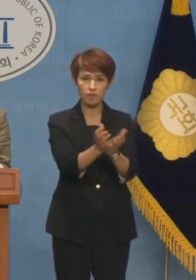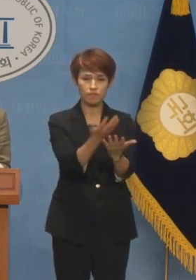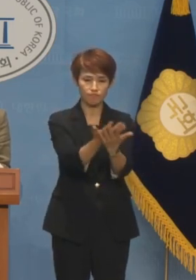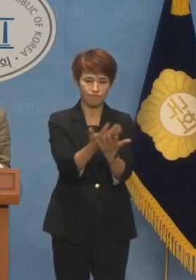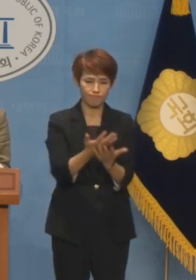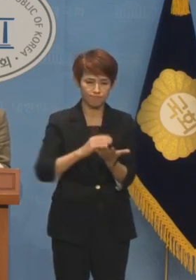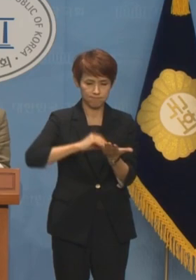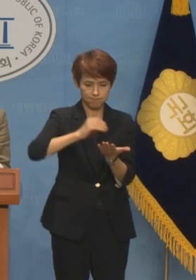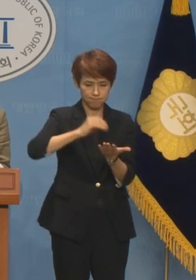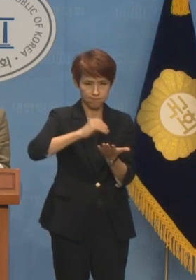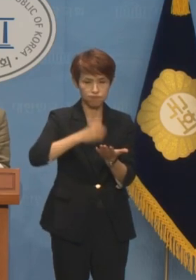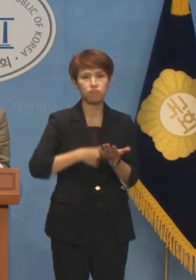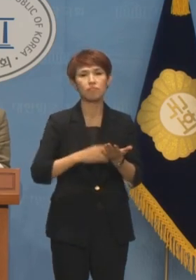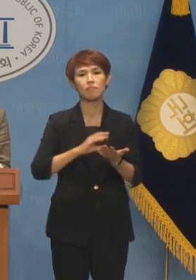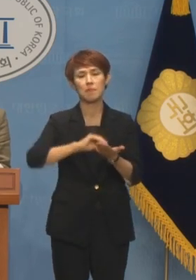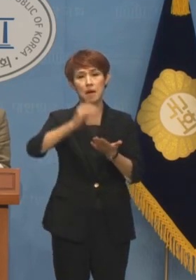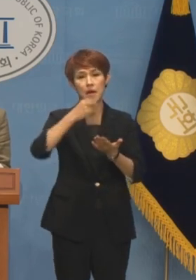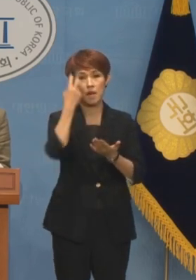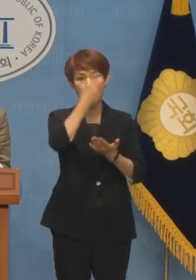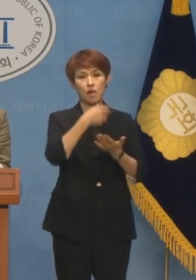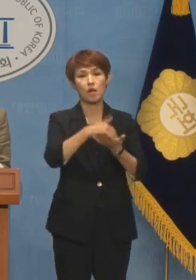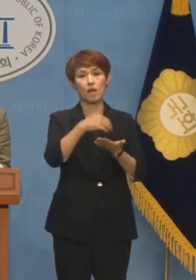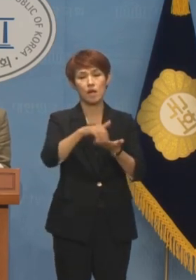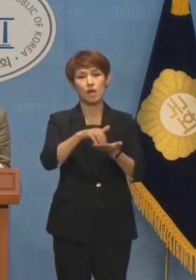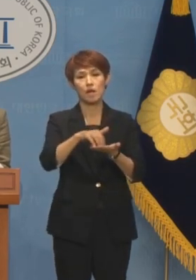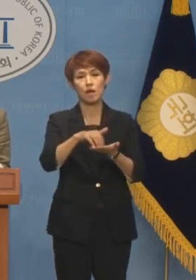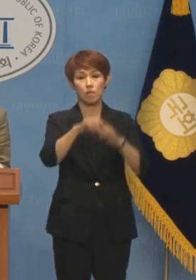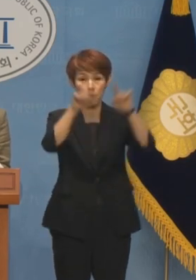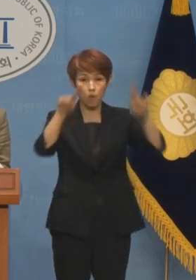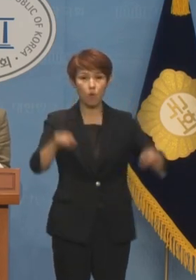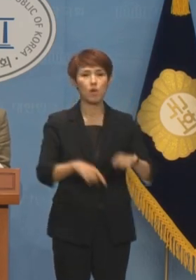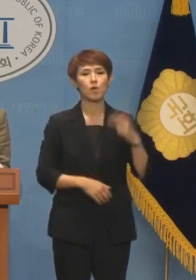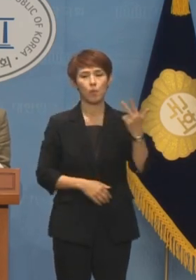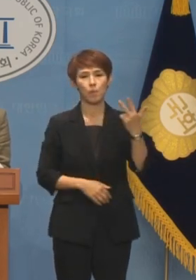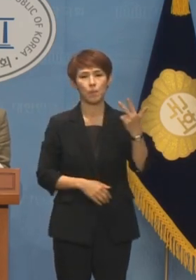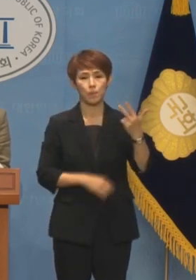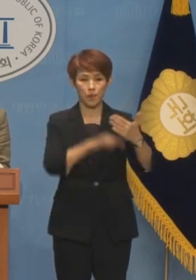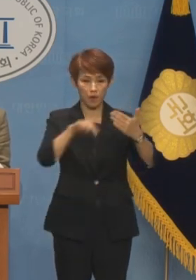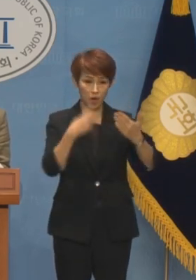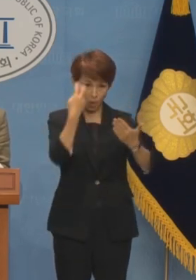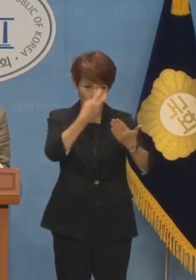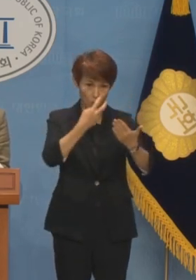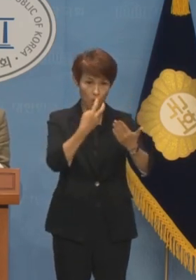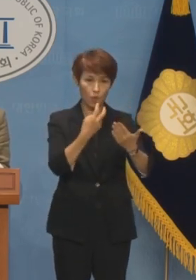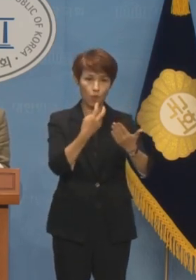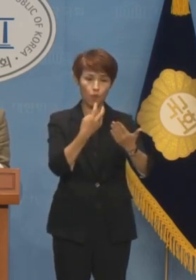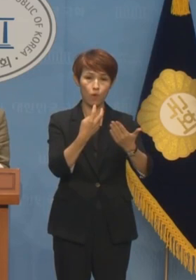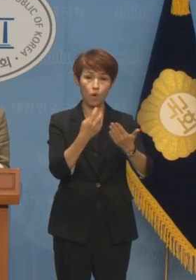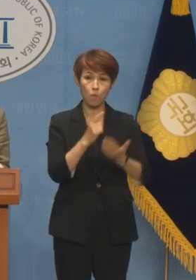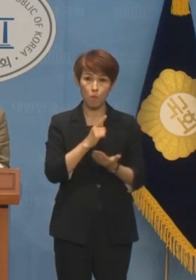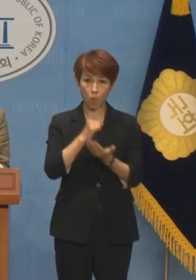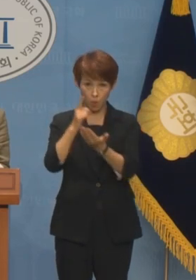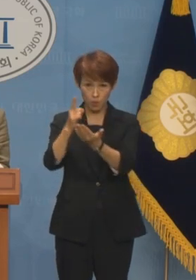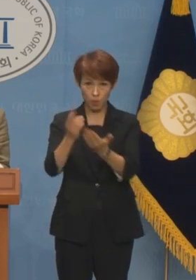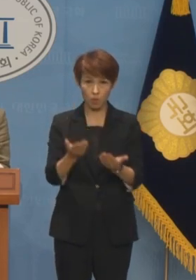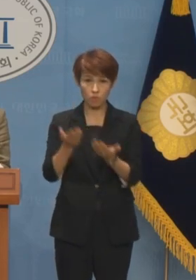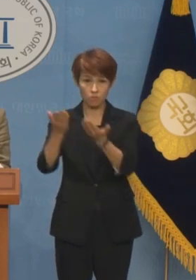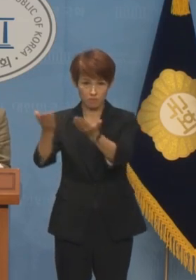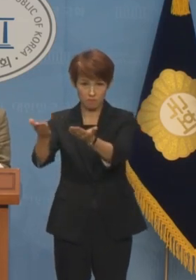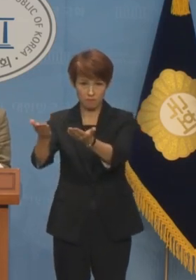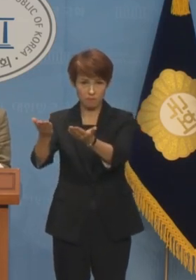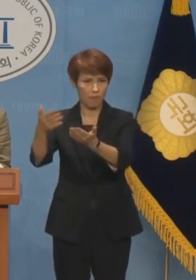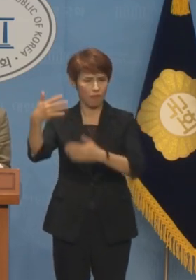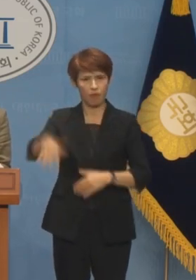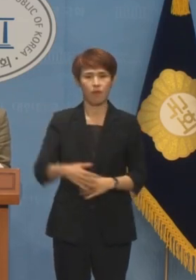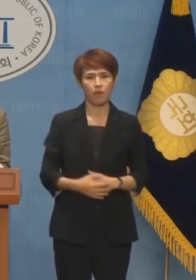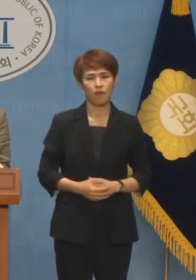검토 보고서를 작성하였고 어떤 이유에서인지 내부 검토 보고서를 감사원에 전달하지 않았습니다.